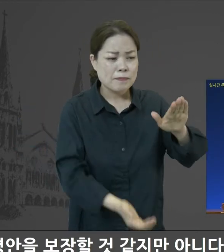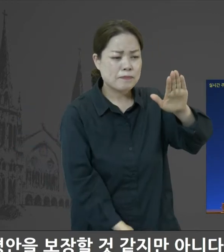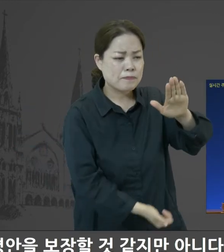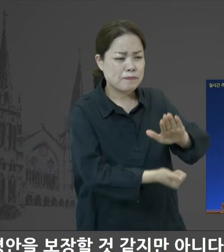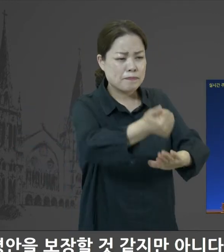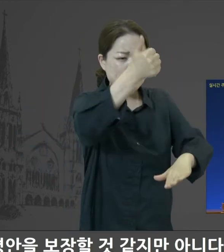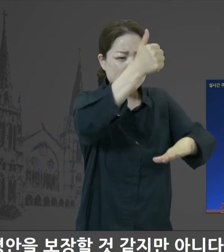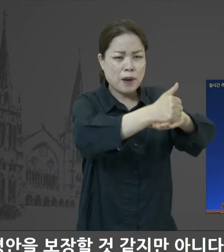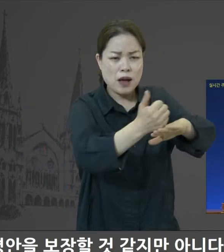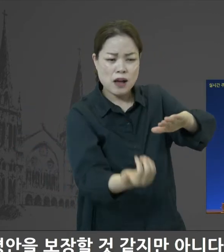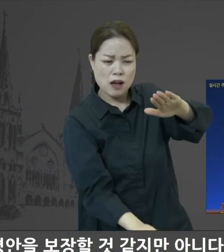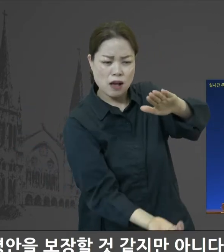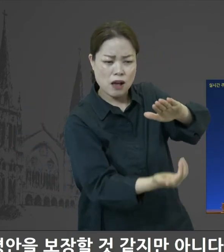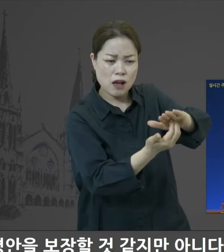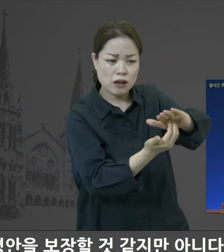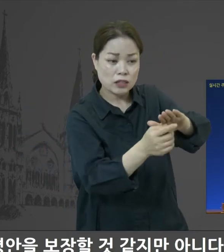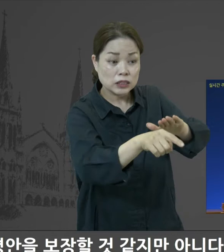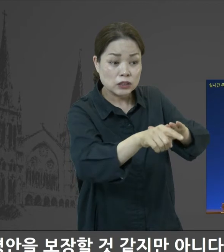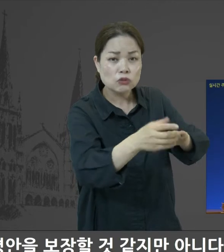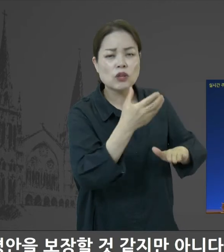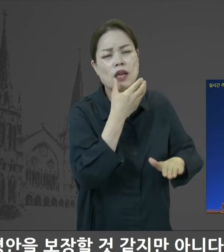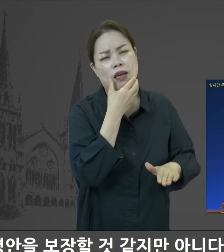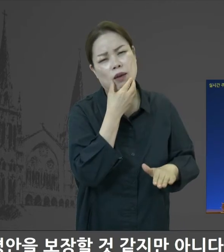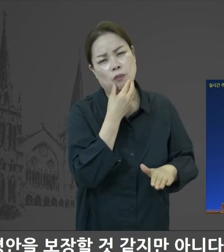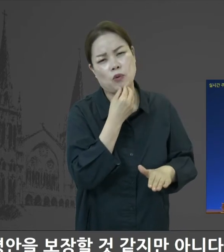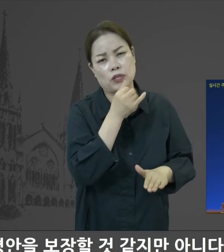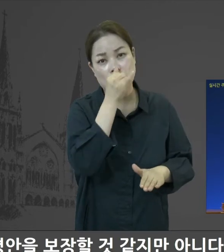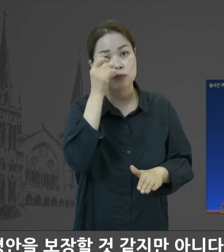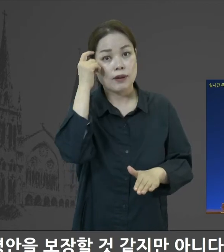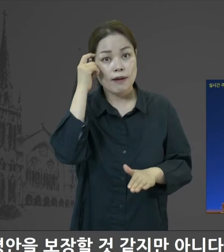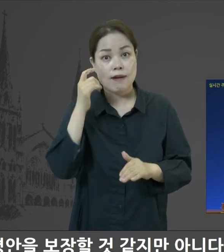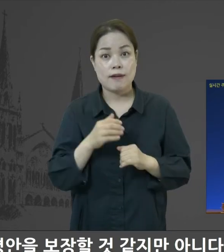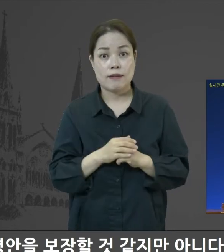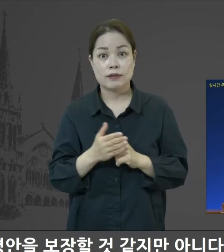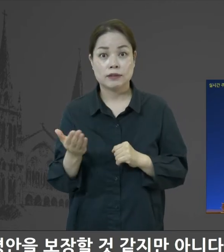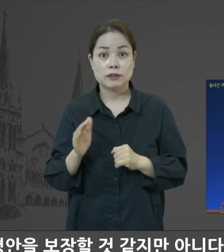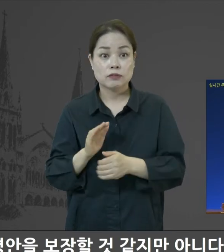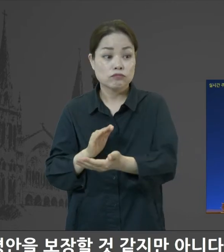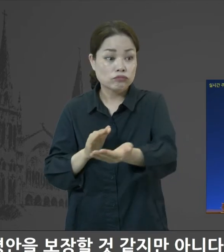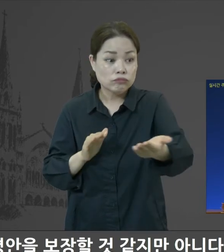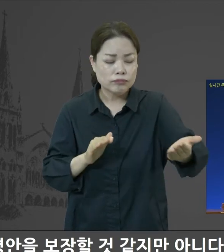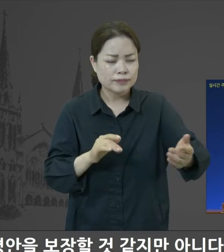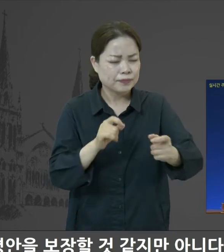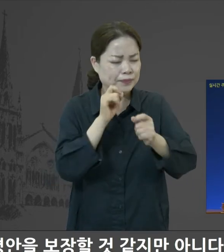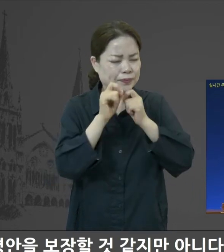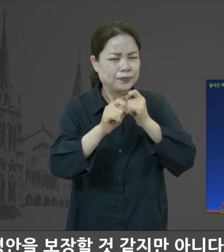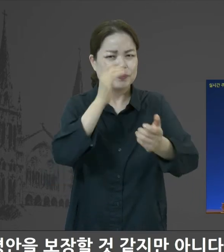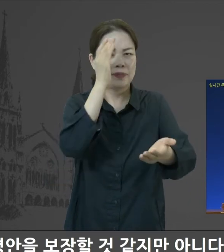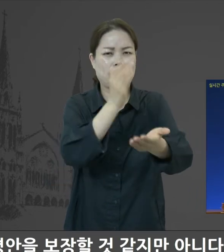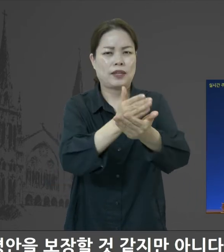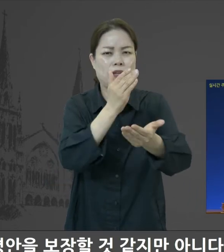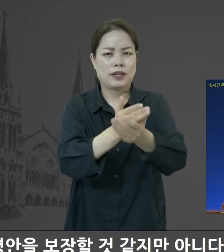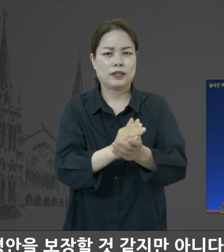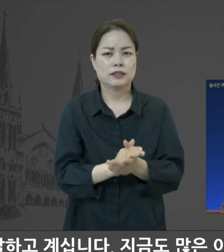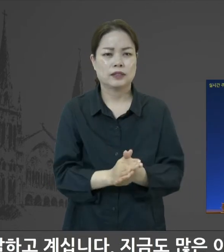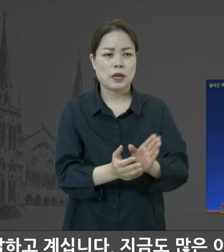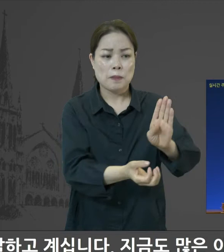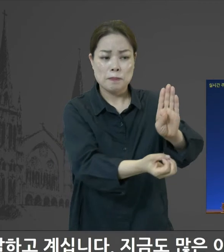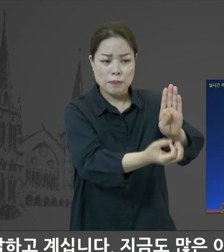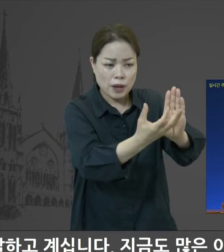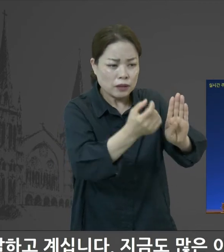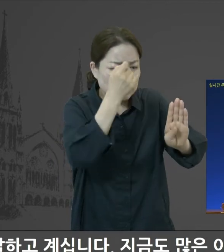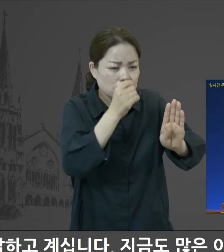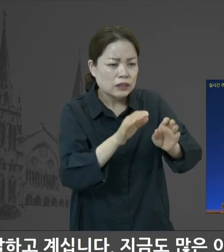성취하면 그곳에 행복이 있다고 생각을 합니다. 그러나 여러분, 속지 맙시다. 베데스다에는